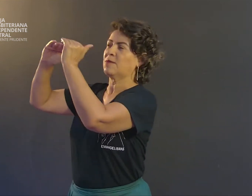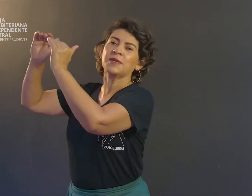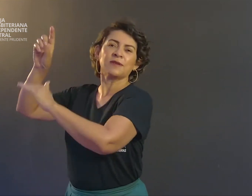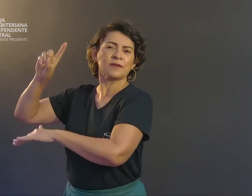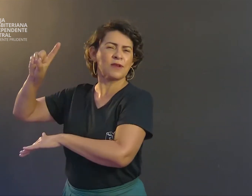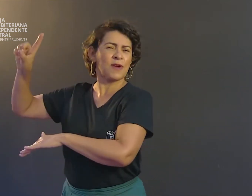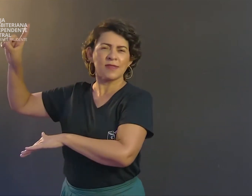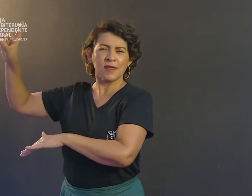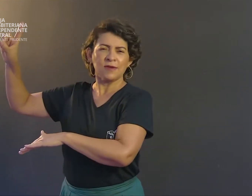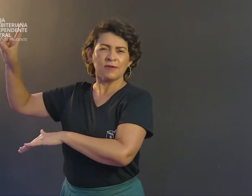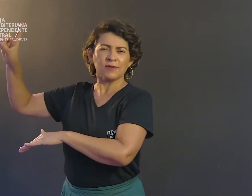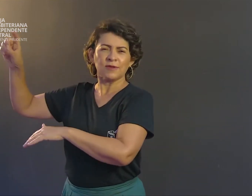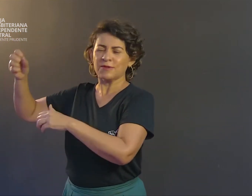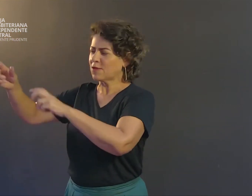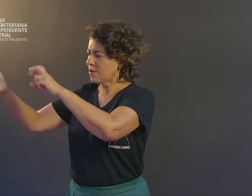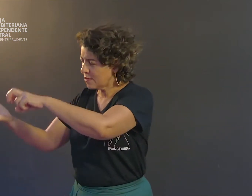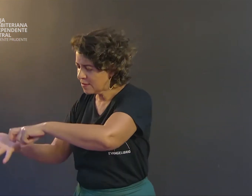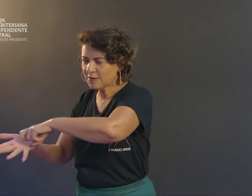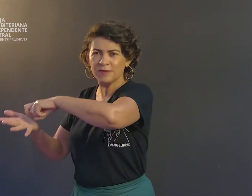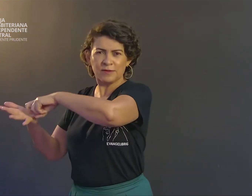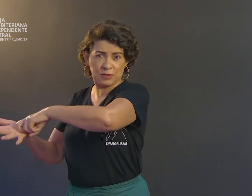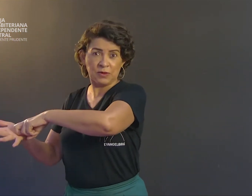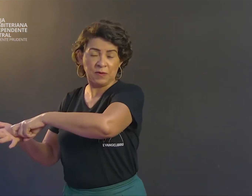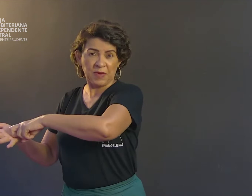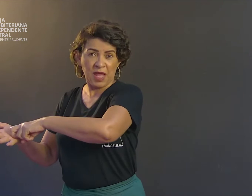Decidiu não se render aos apelos sensuais e idólatras do seu tempo.